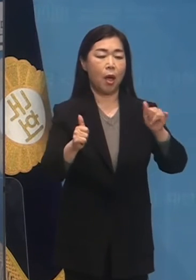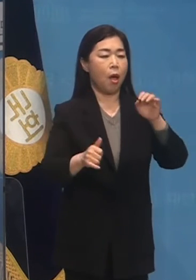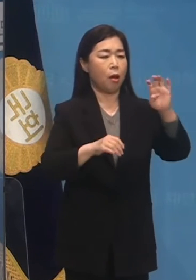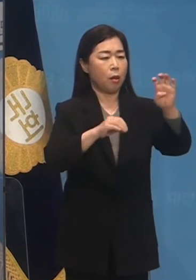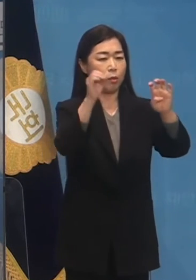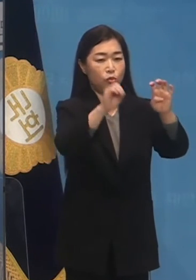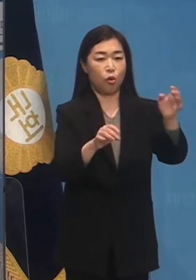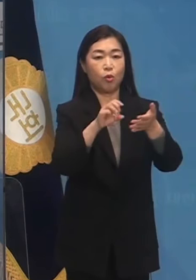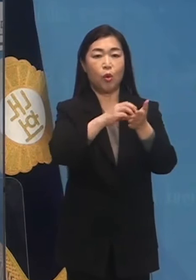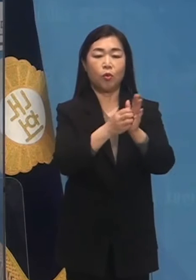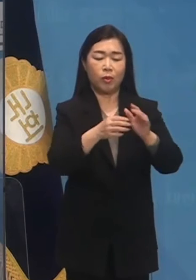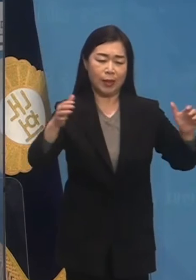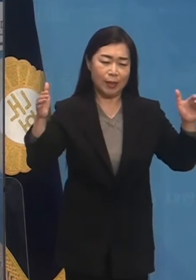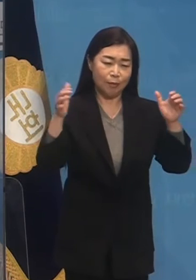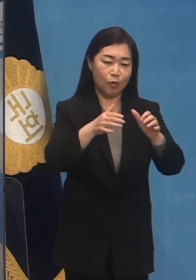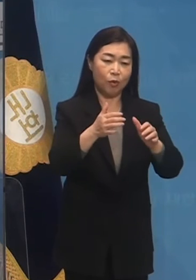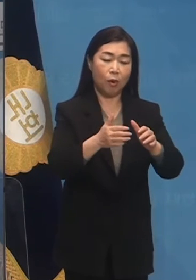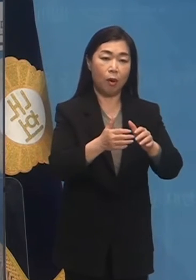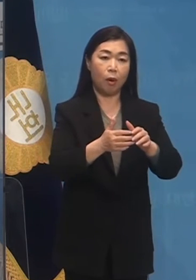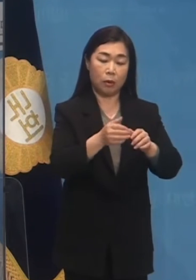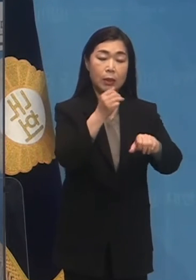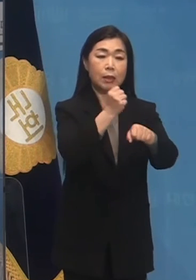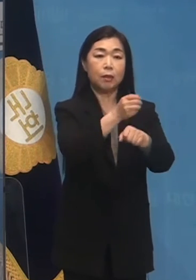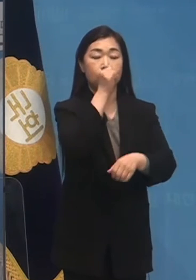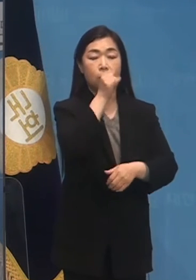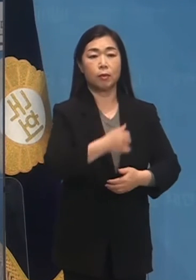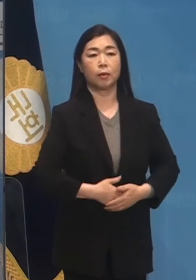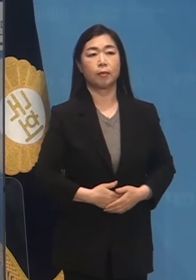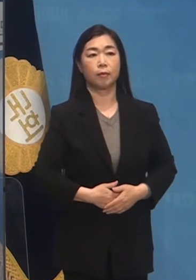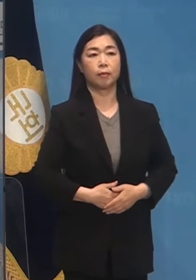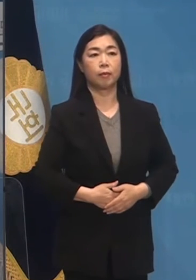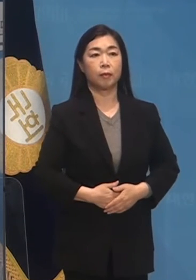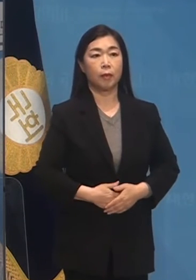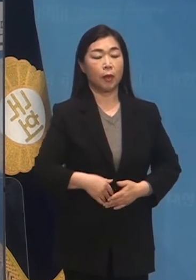40%가 집중되어 있습니다. 우수한 대학의